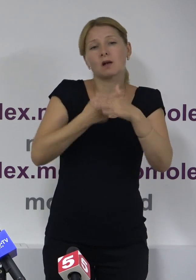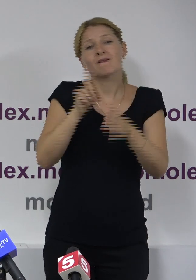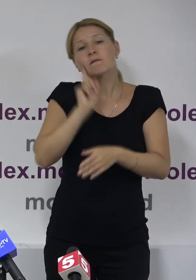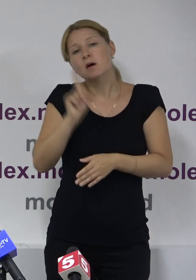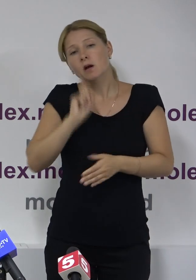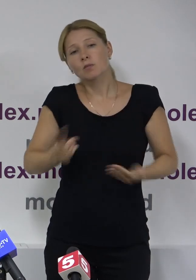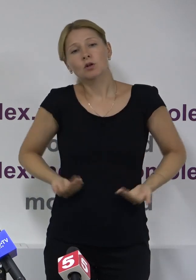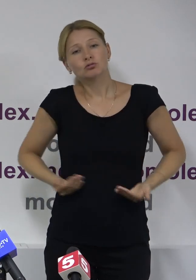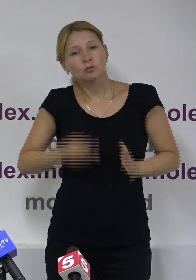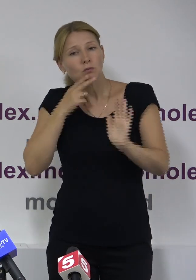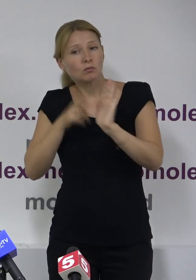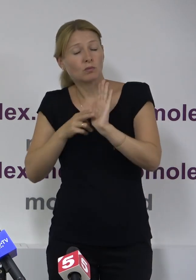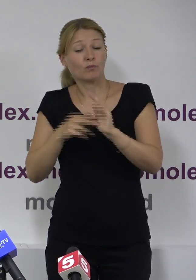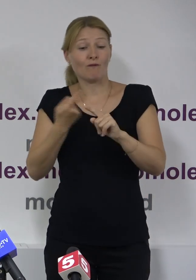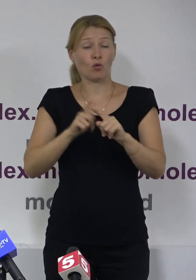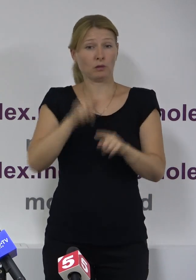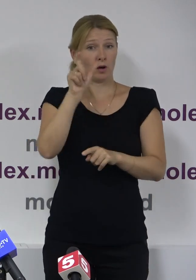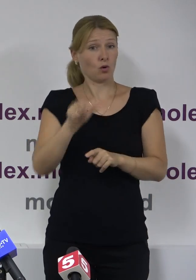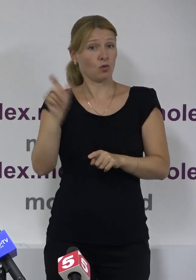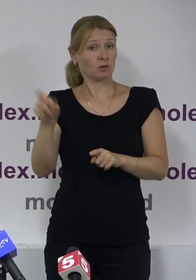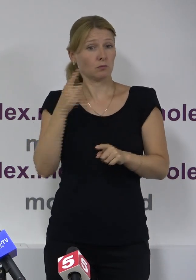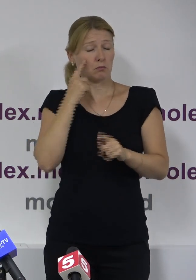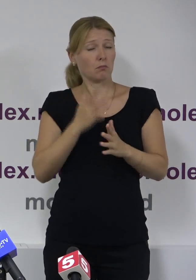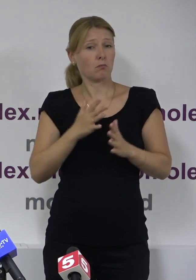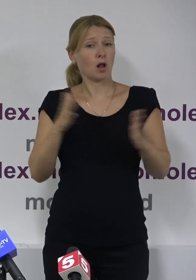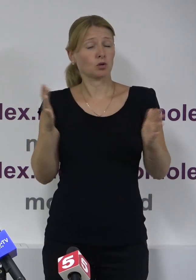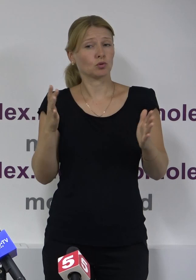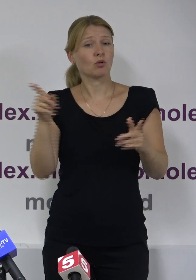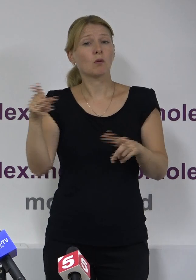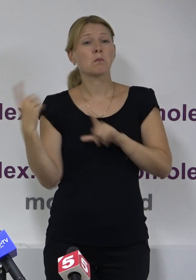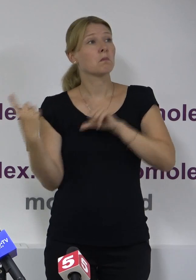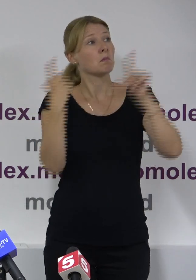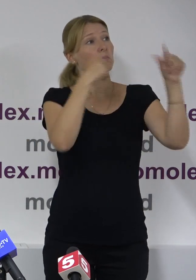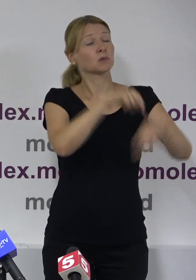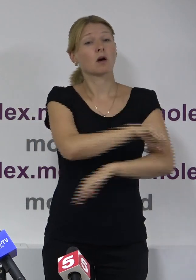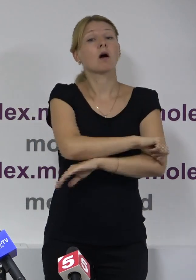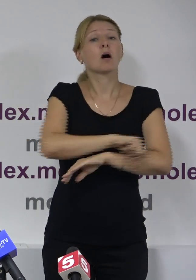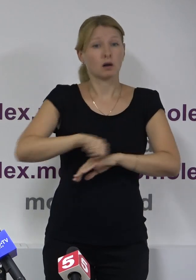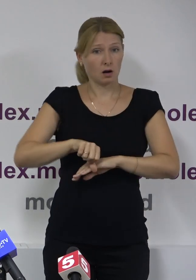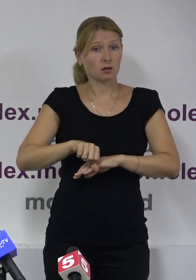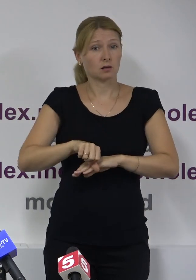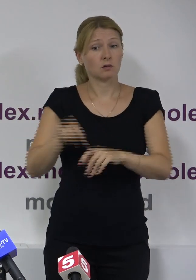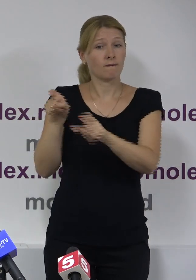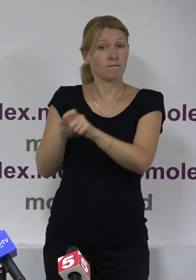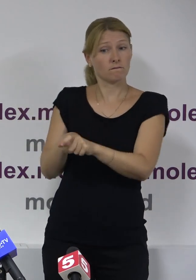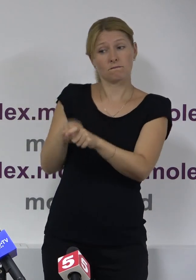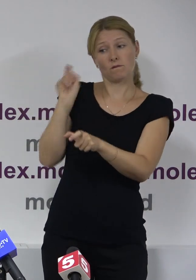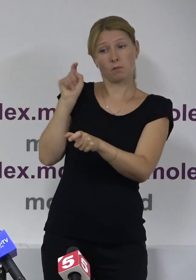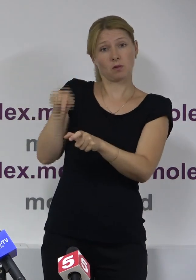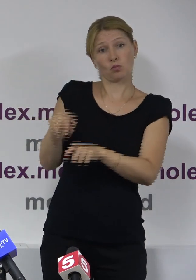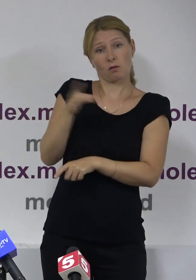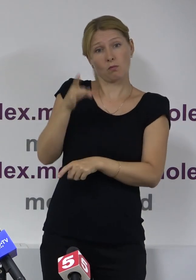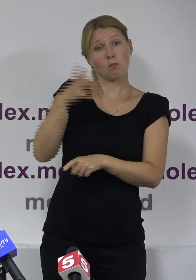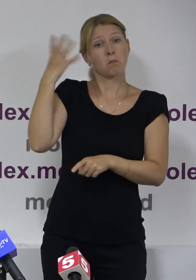că aceștia sunt alegători în mare parte care pleacă peste hotare, se scoate la evidență aici din